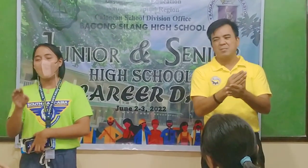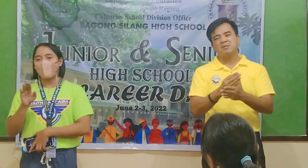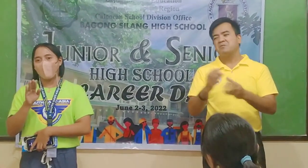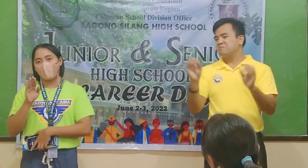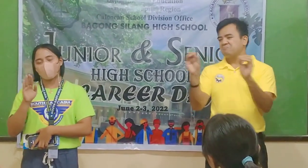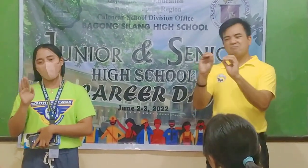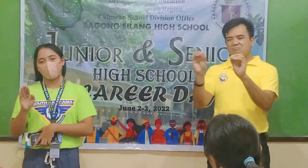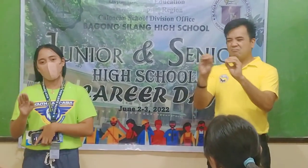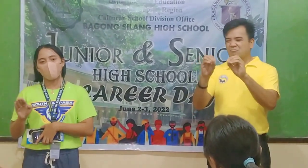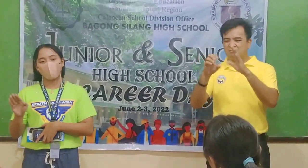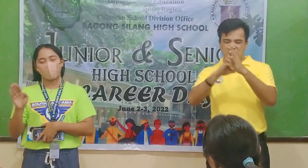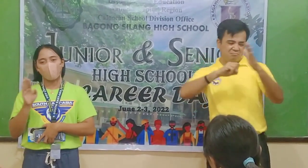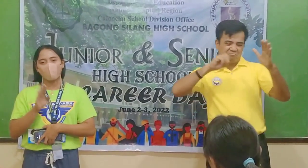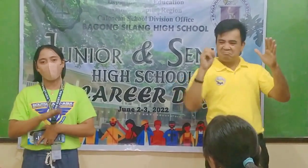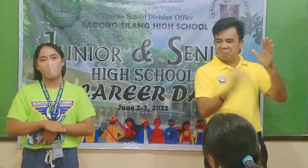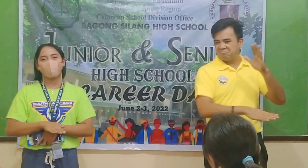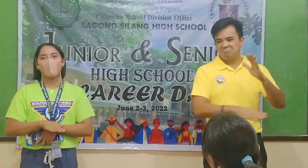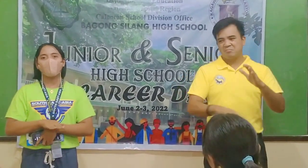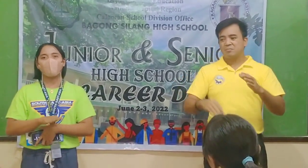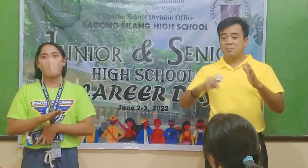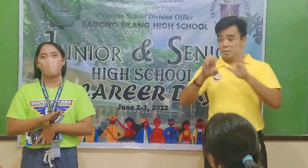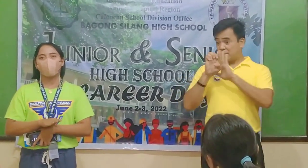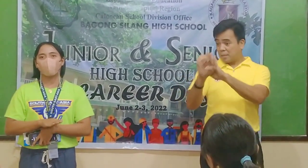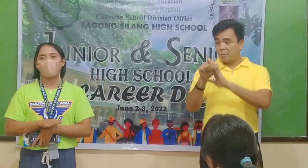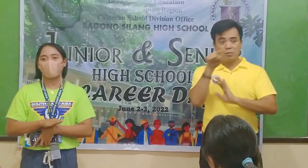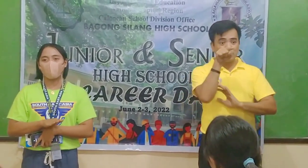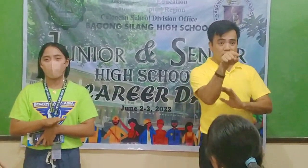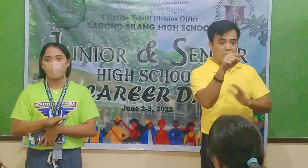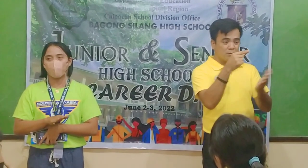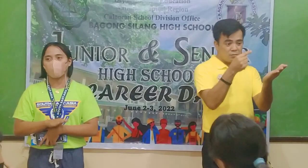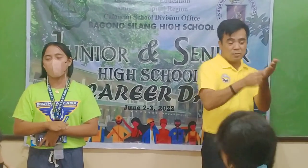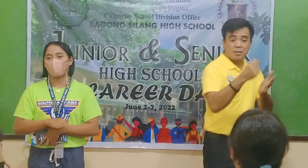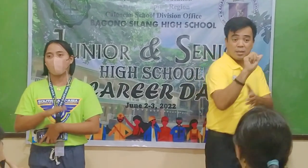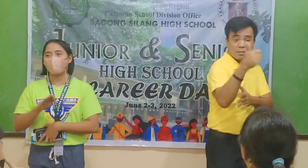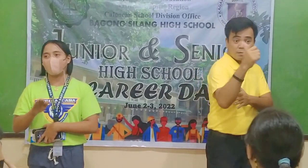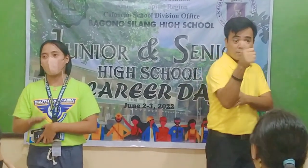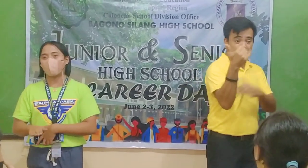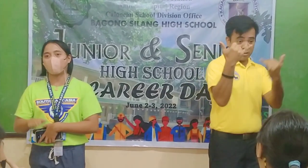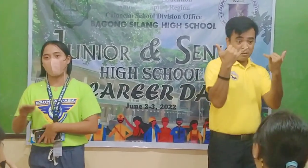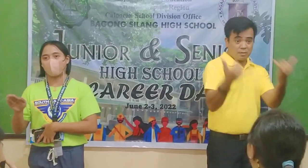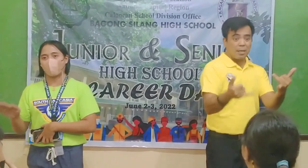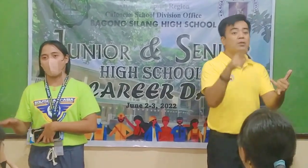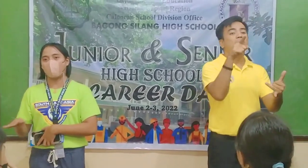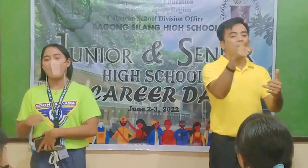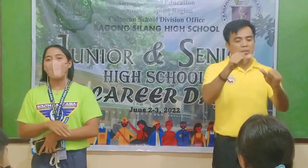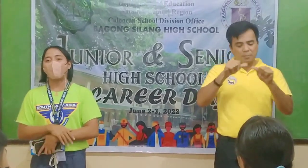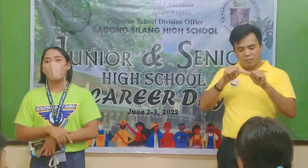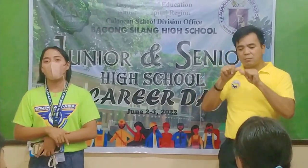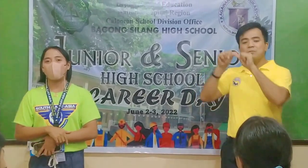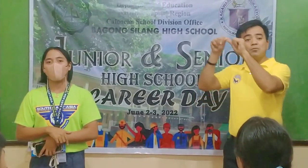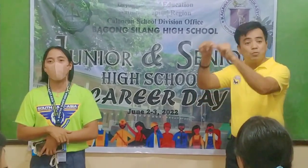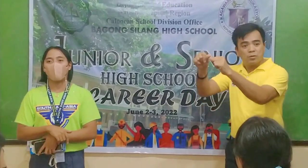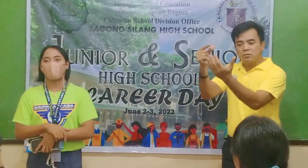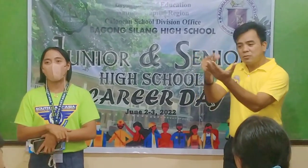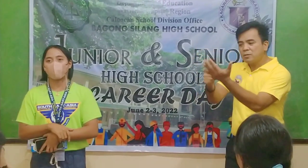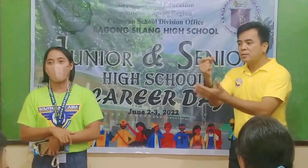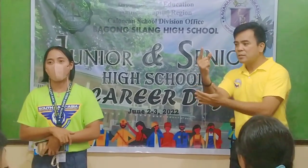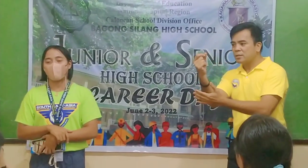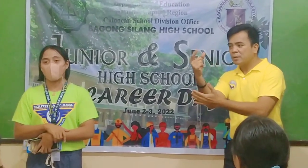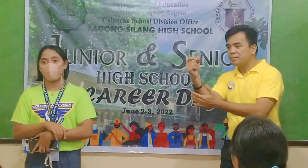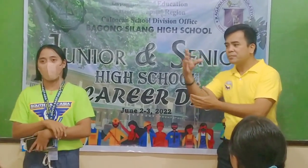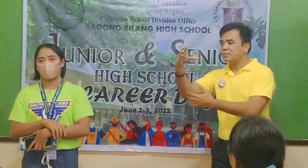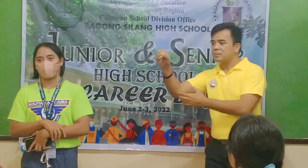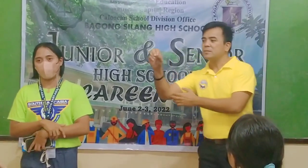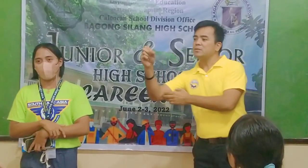nagtuloy. So, from grade 10, kailangan mo mag-direct tuition from grade 11 to grade 12 para po hindi mo maapektuhan